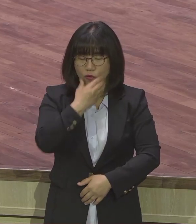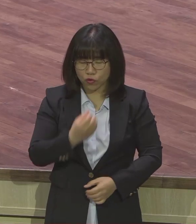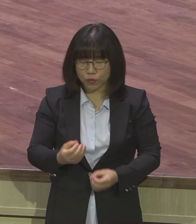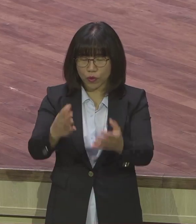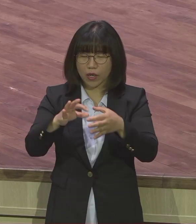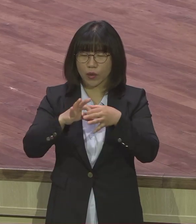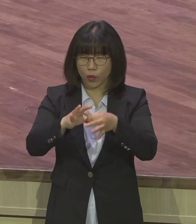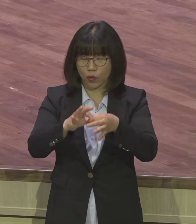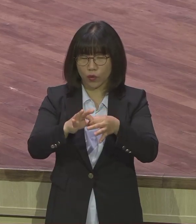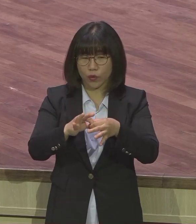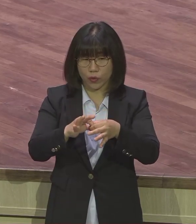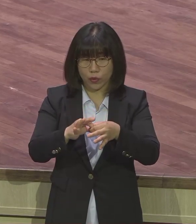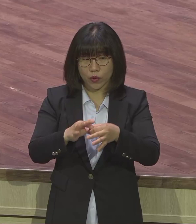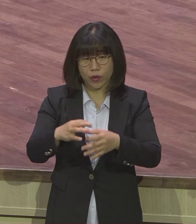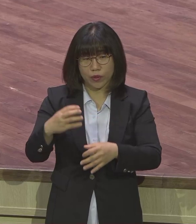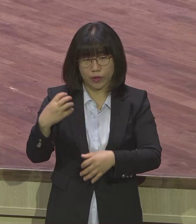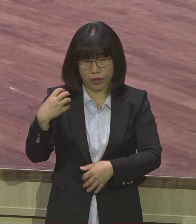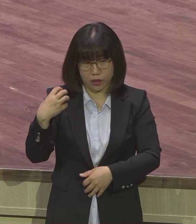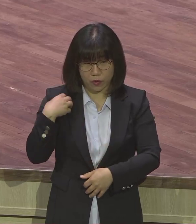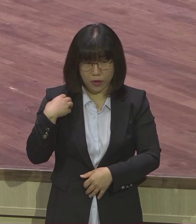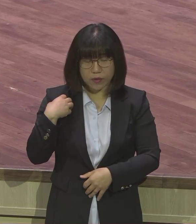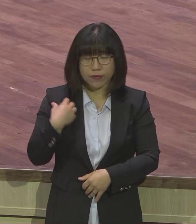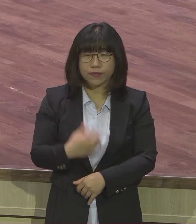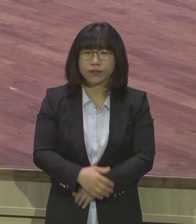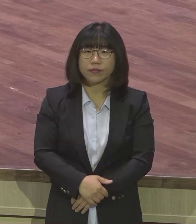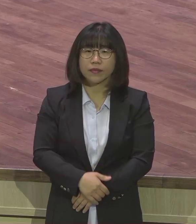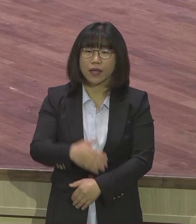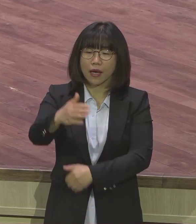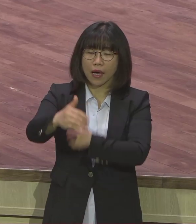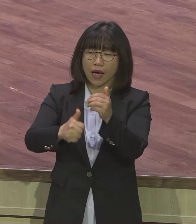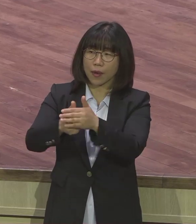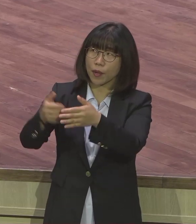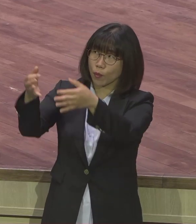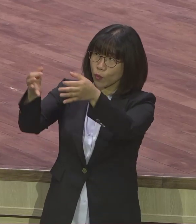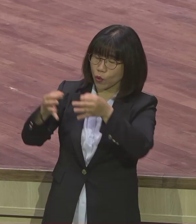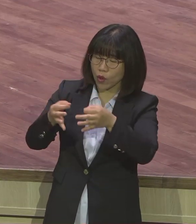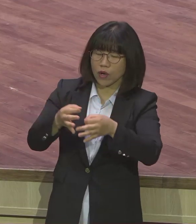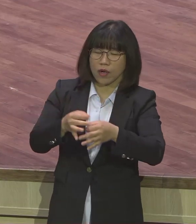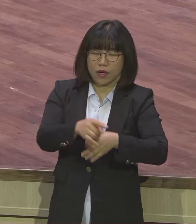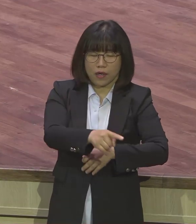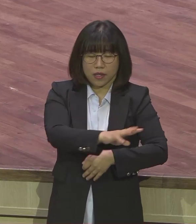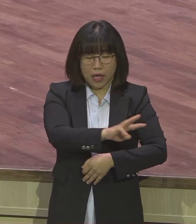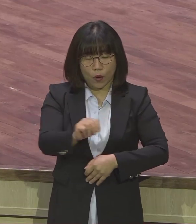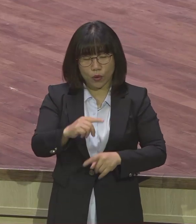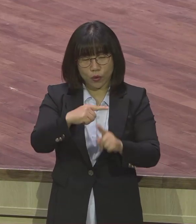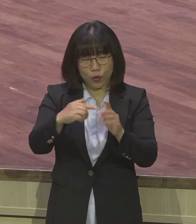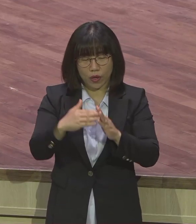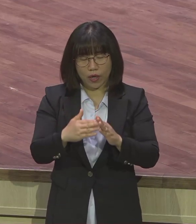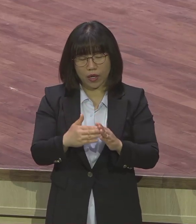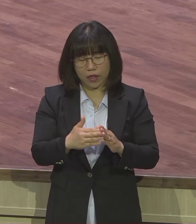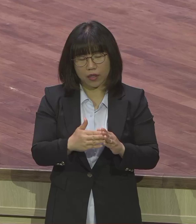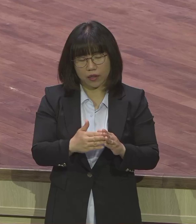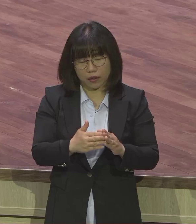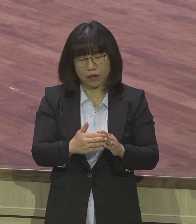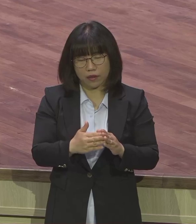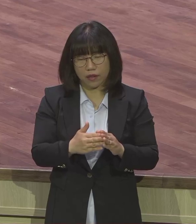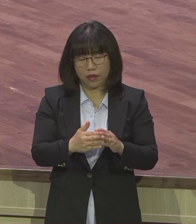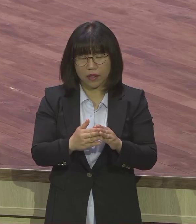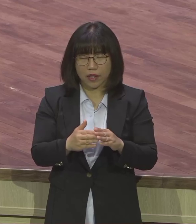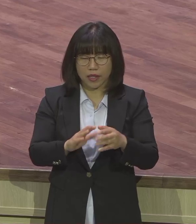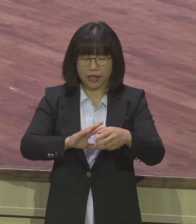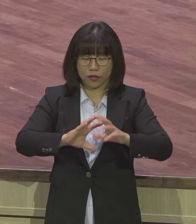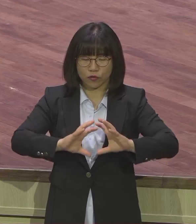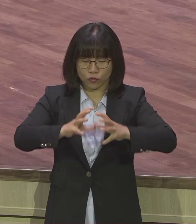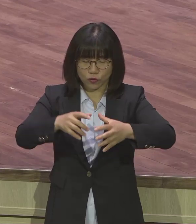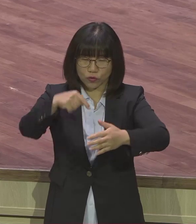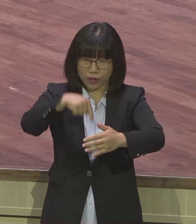축복의 통로 역할을 감당하고 있습니다. 지금 하나님 보실 때 야 이 예원교회는 정말 국내외적으로